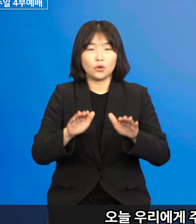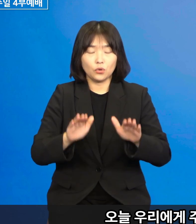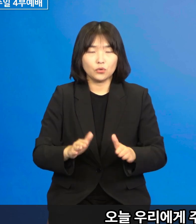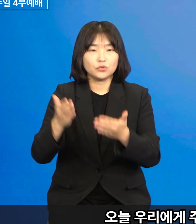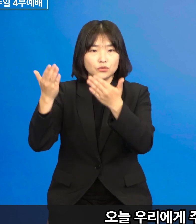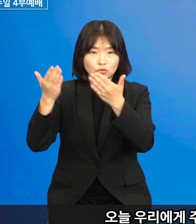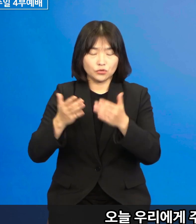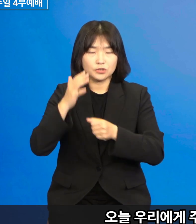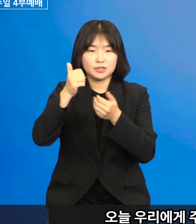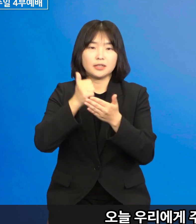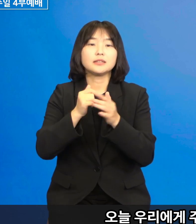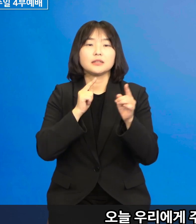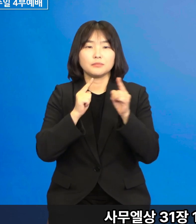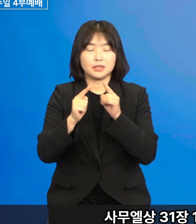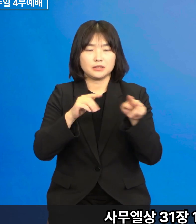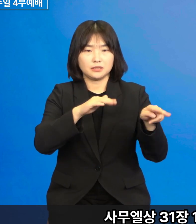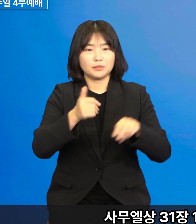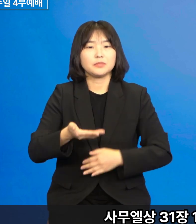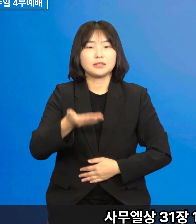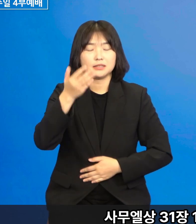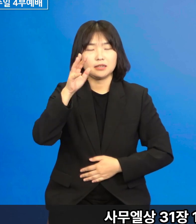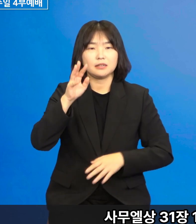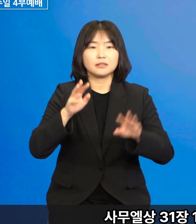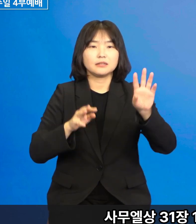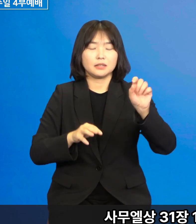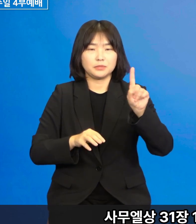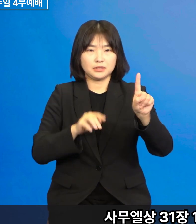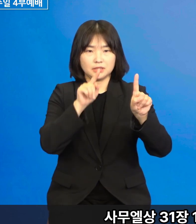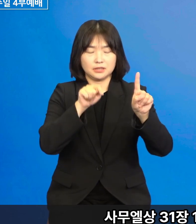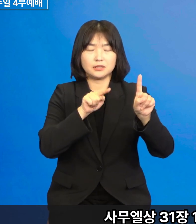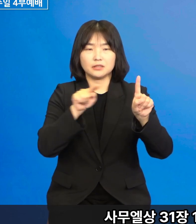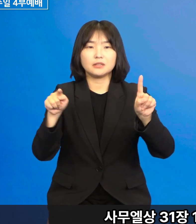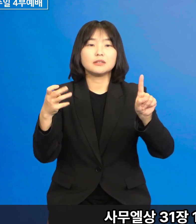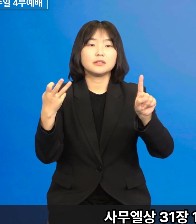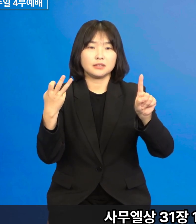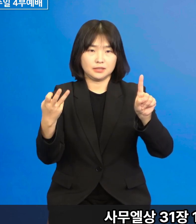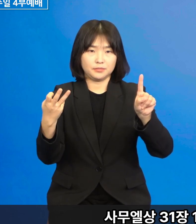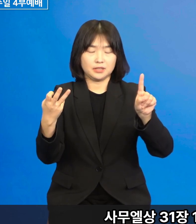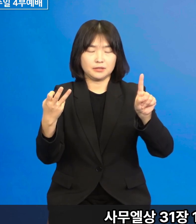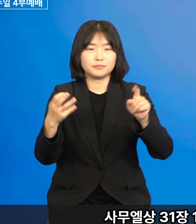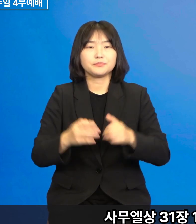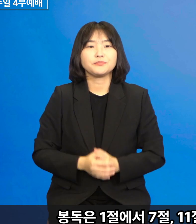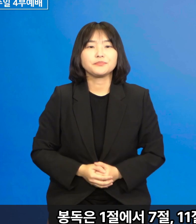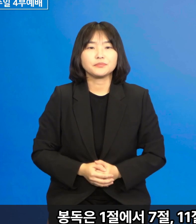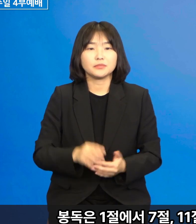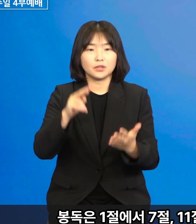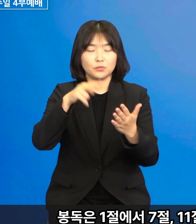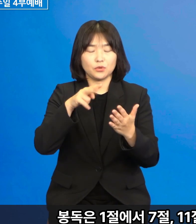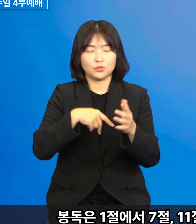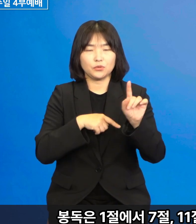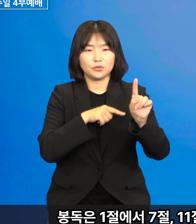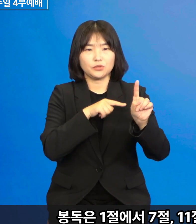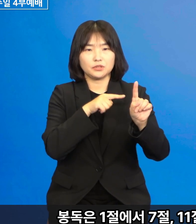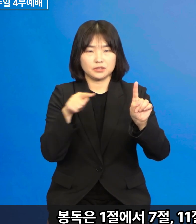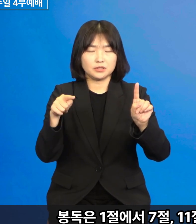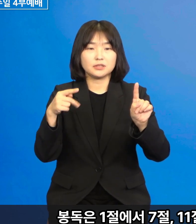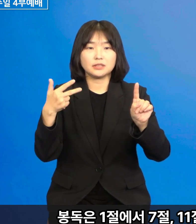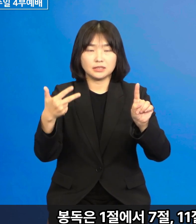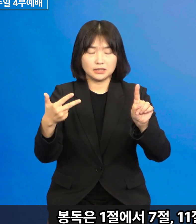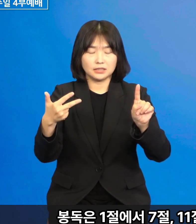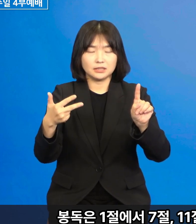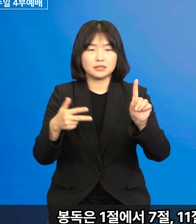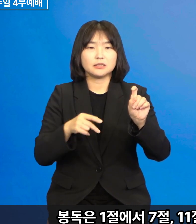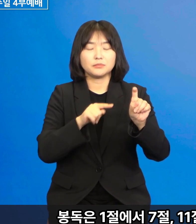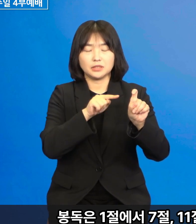오늘 우리에게 주시는 하나님의 말씀은 사무엘상 31장 1절로 13절 말씀입니다. 봉독은 1절에서